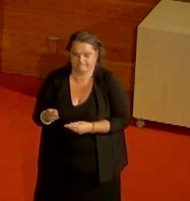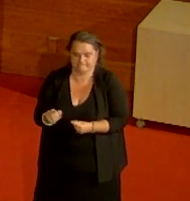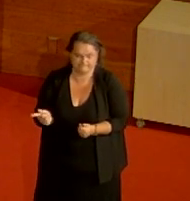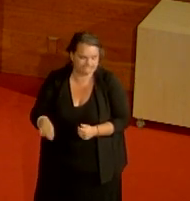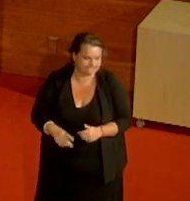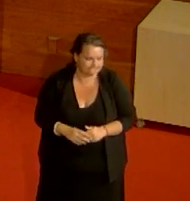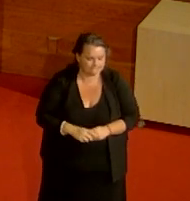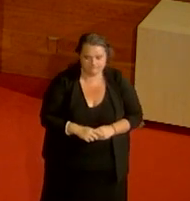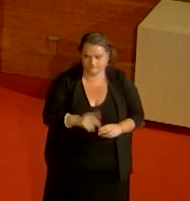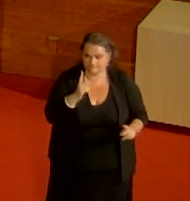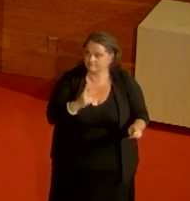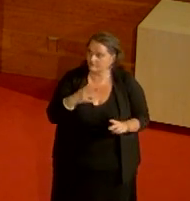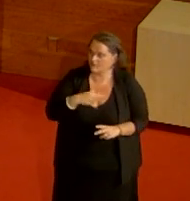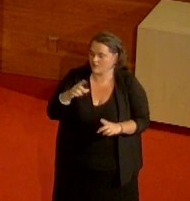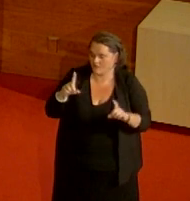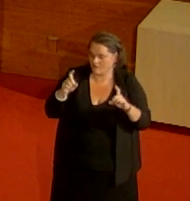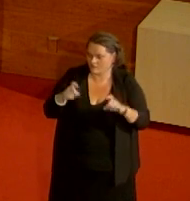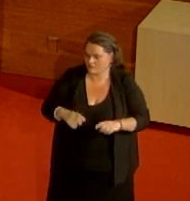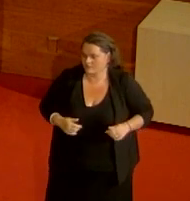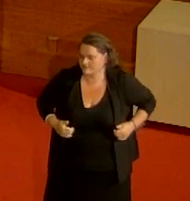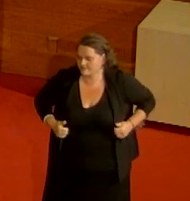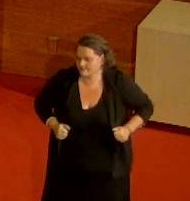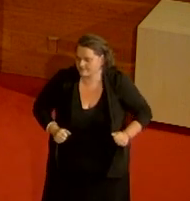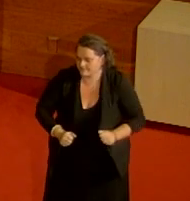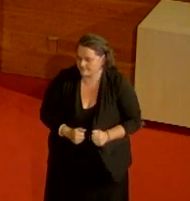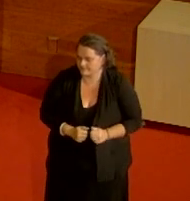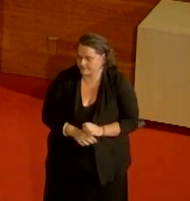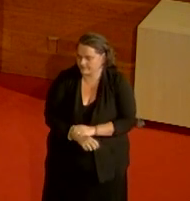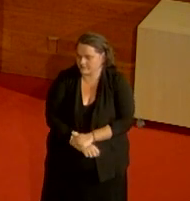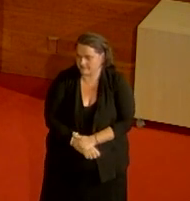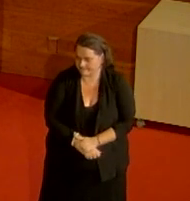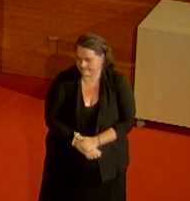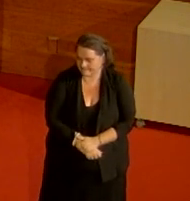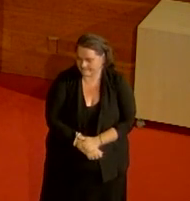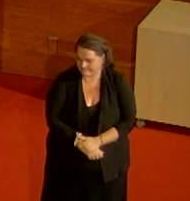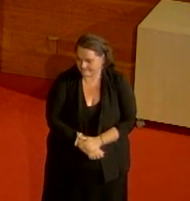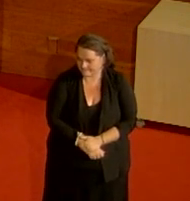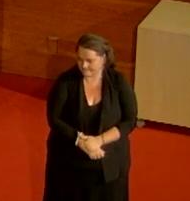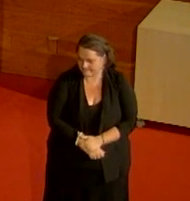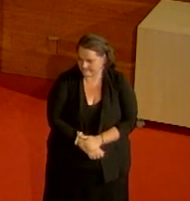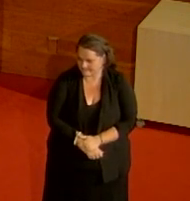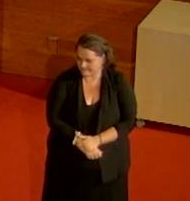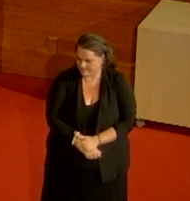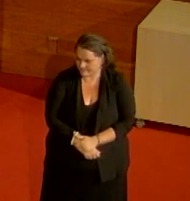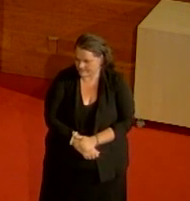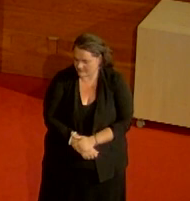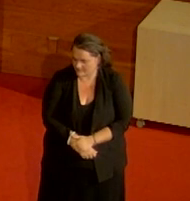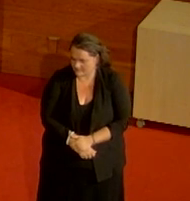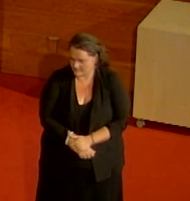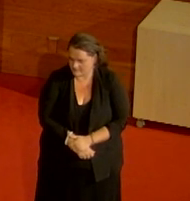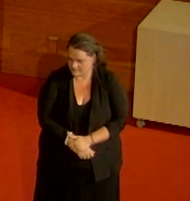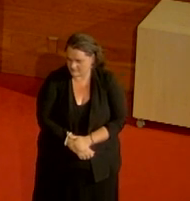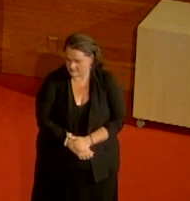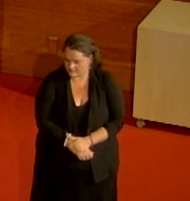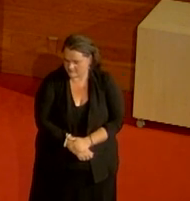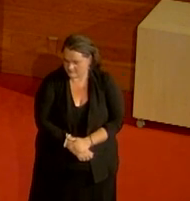pantalla es una fotografía de es una fotografía en teoría de una si si lo hubiéramos si hubiéramos accedido